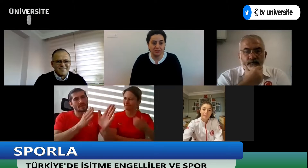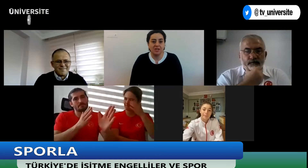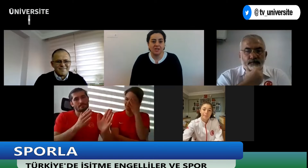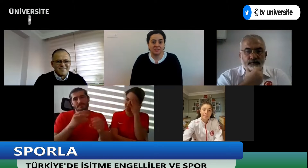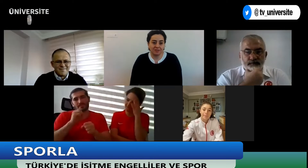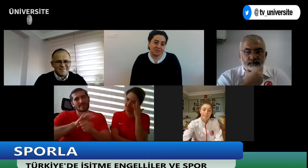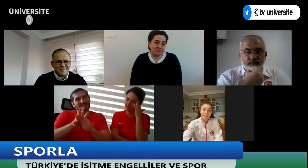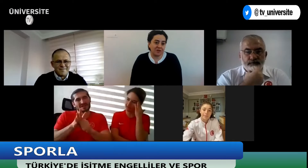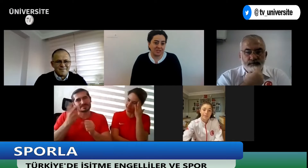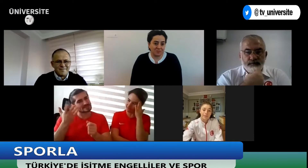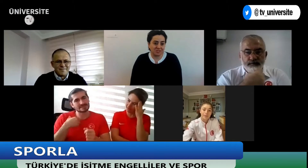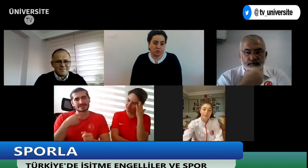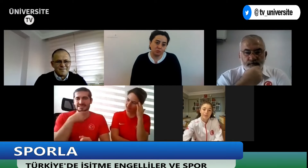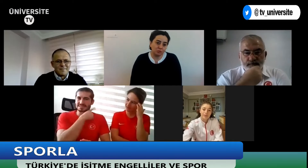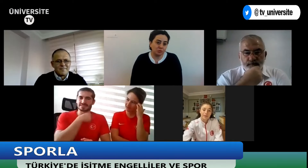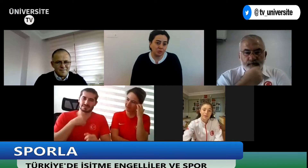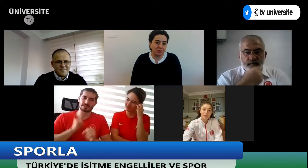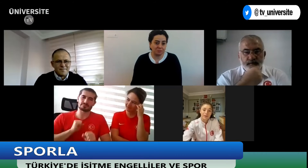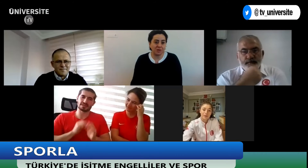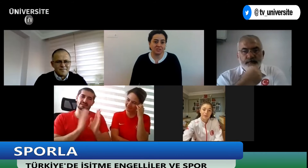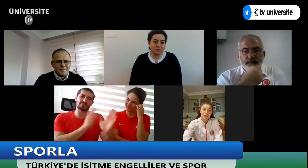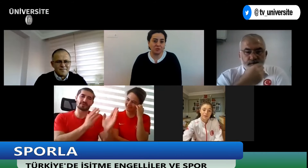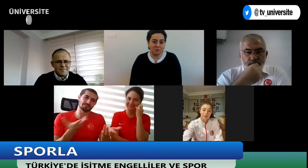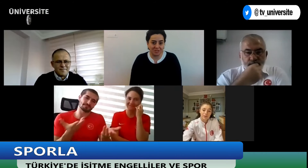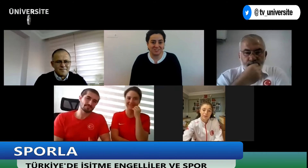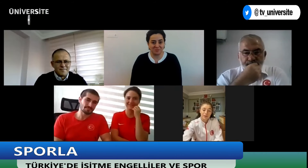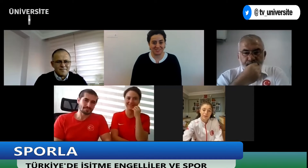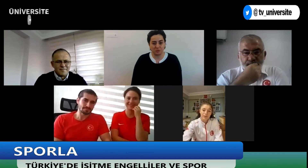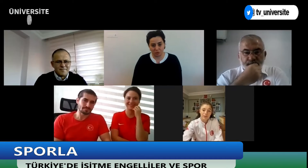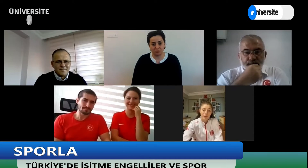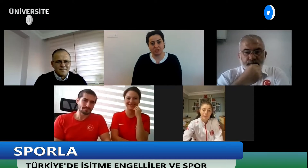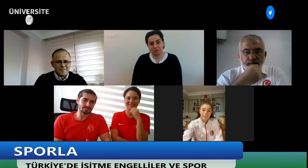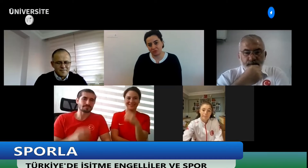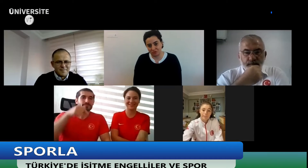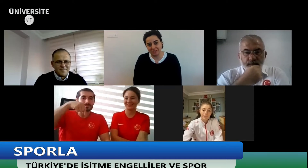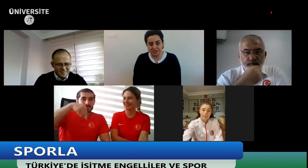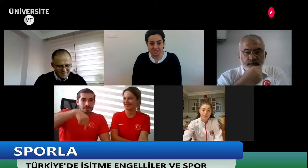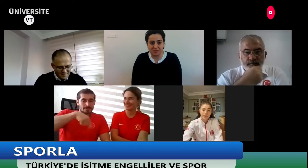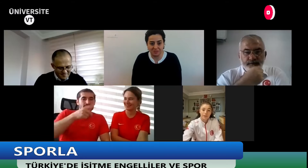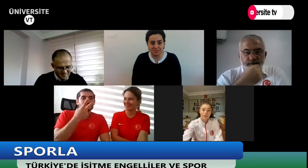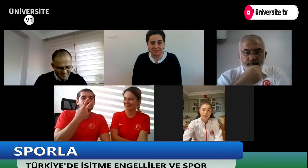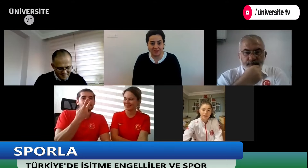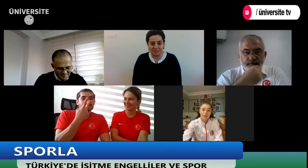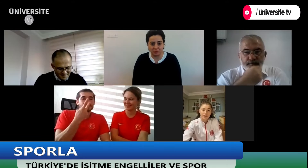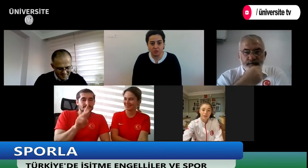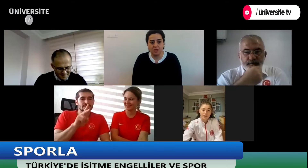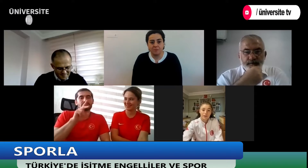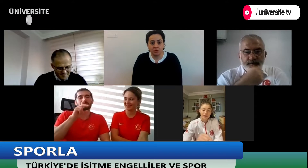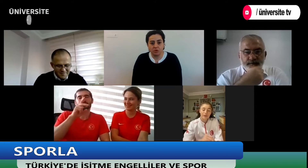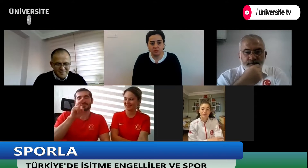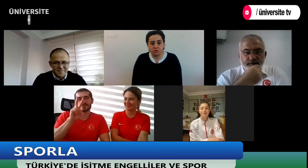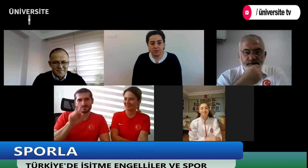fırsatlardan dolayı. Tek ve devam etmek istiyorum. Bu dönem, pandemi dönemi biraz bizi durdurmuş gibi gözükse de antrenmanlarımıza devam